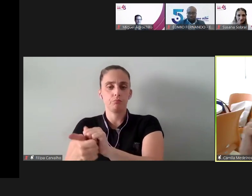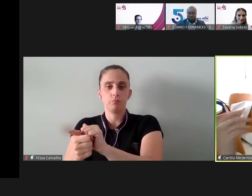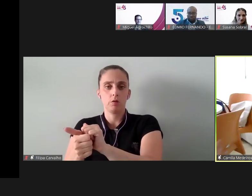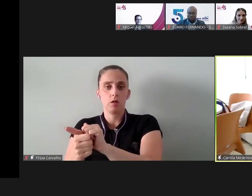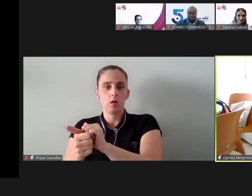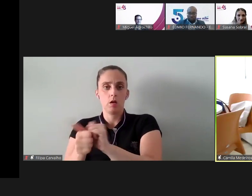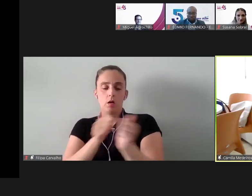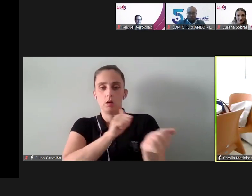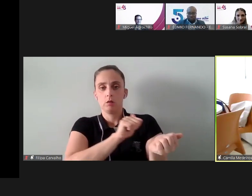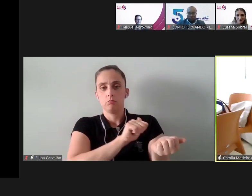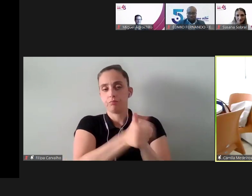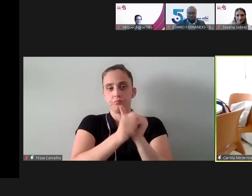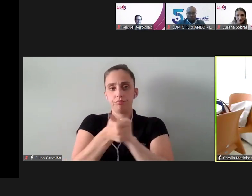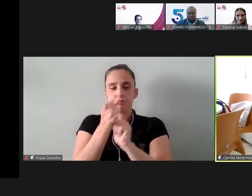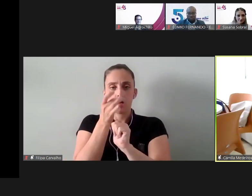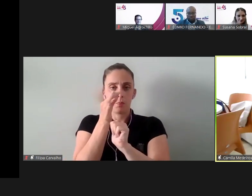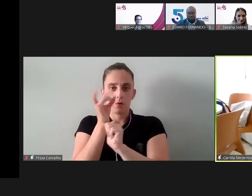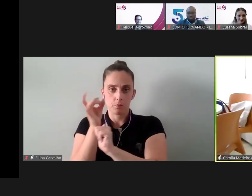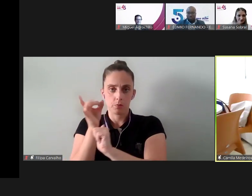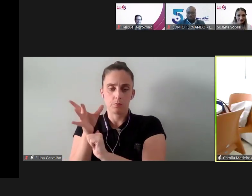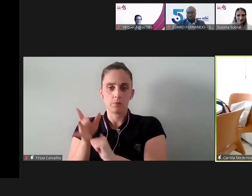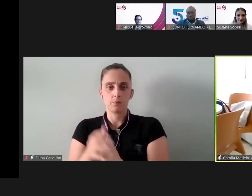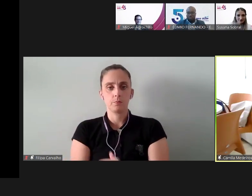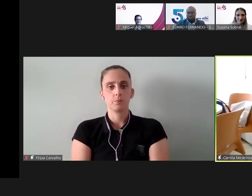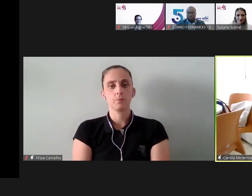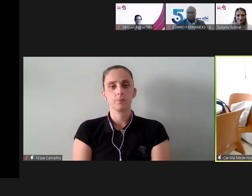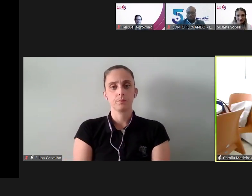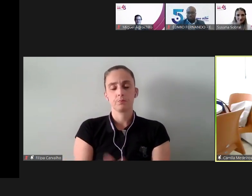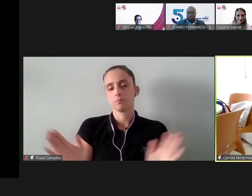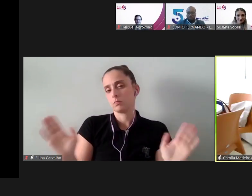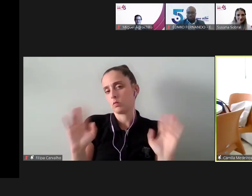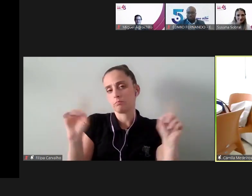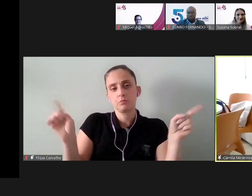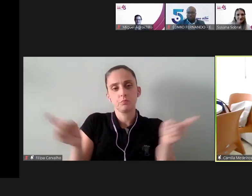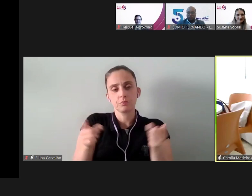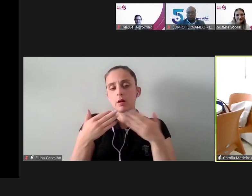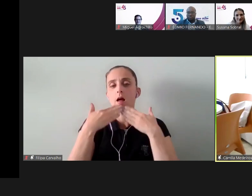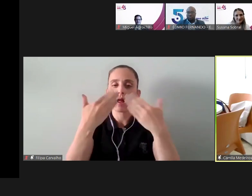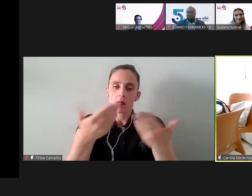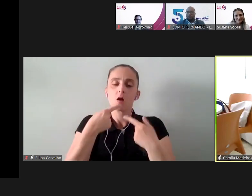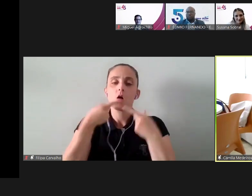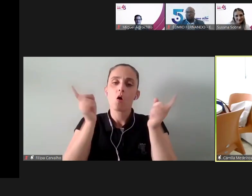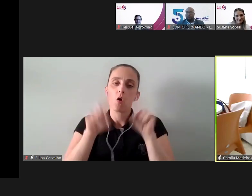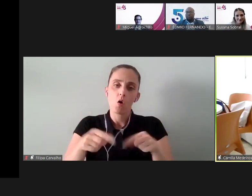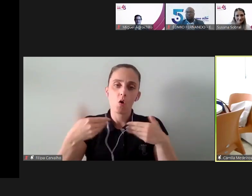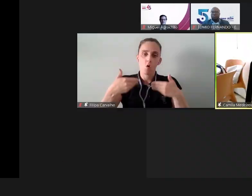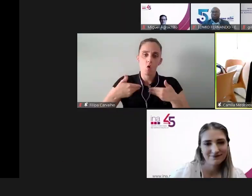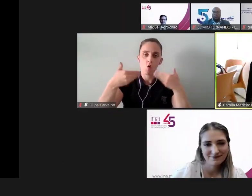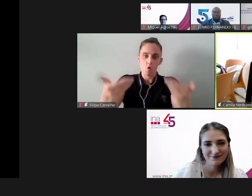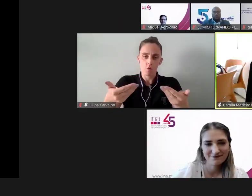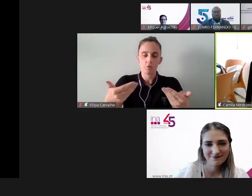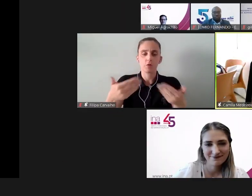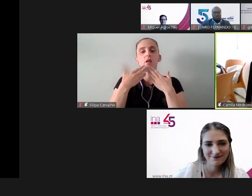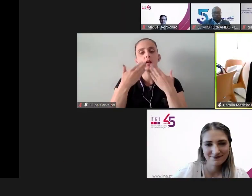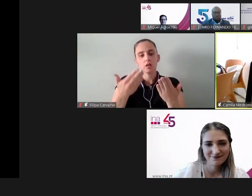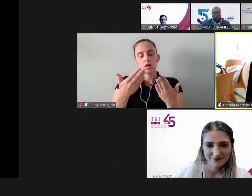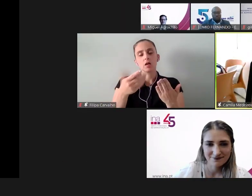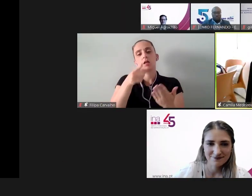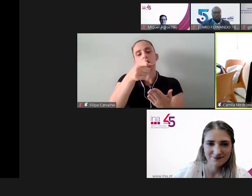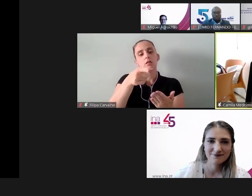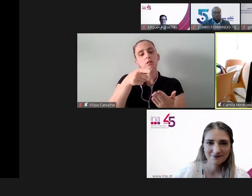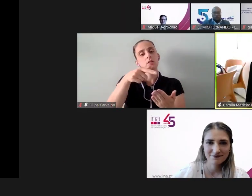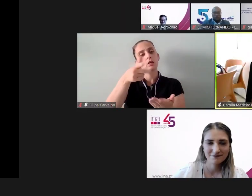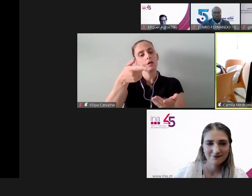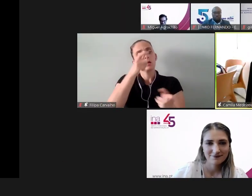vez mais rapidamente. Então, encerro agradecendo mais uma vez o convite, agradecendo os